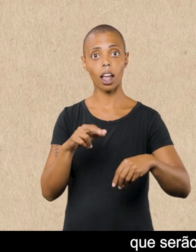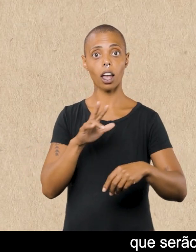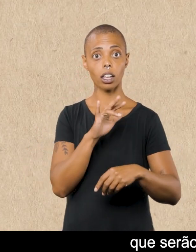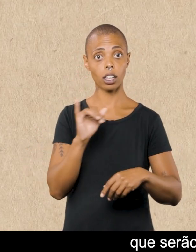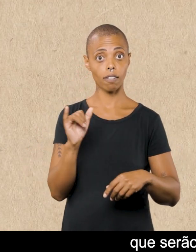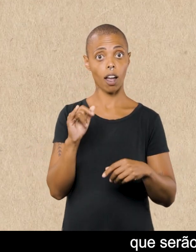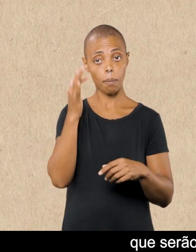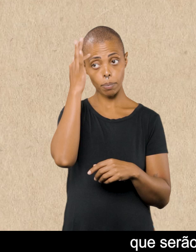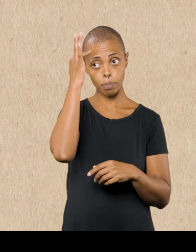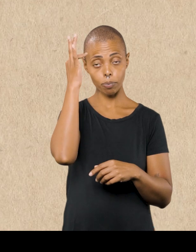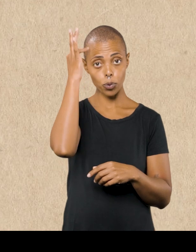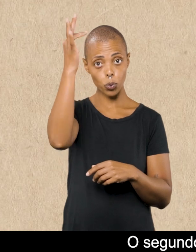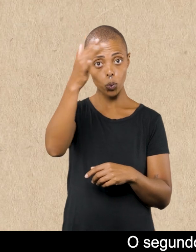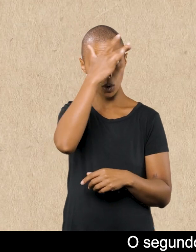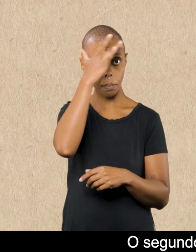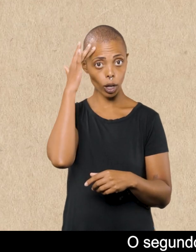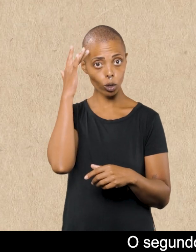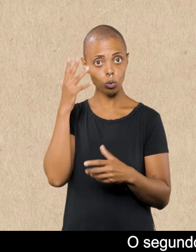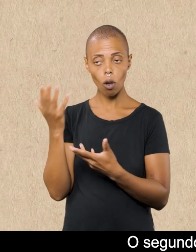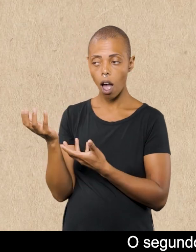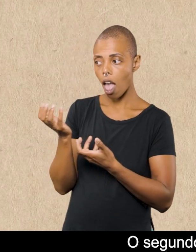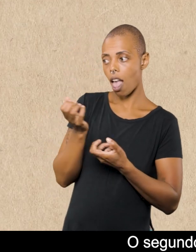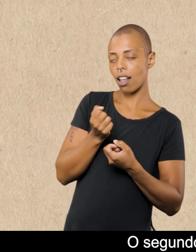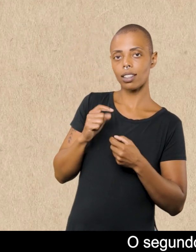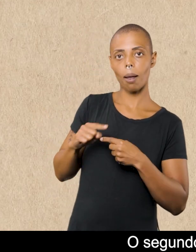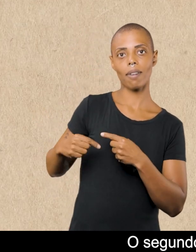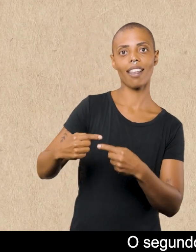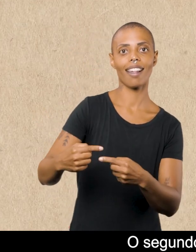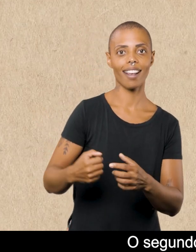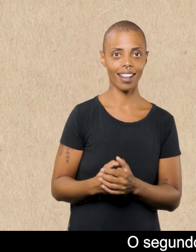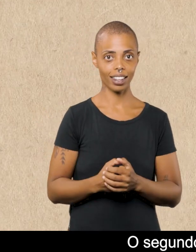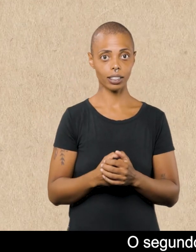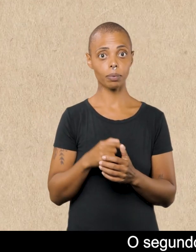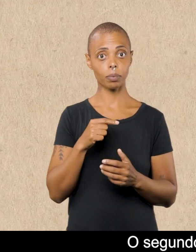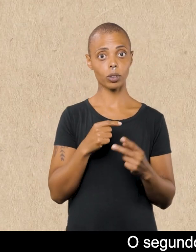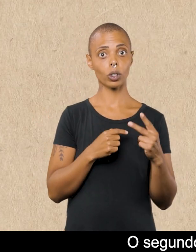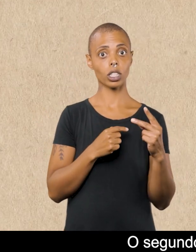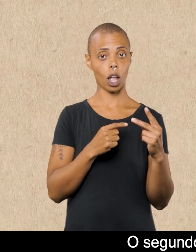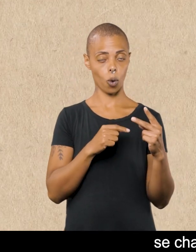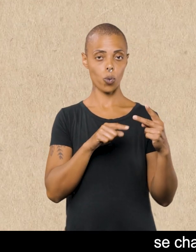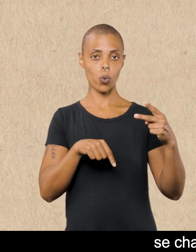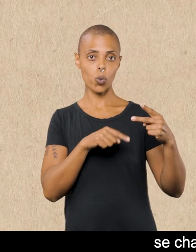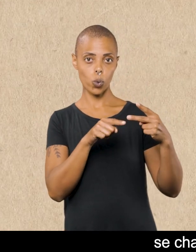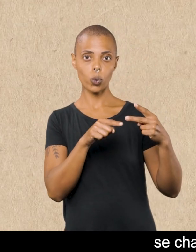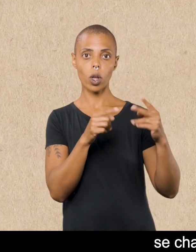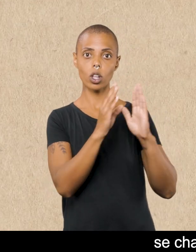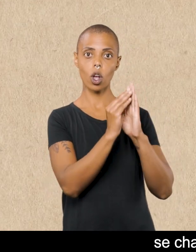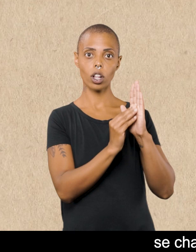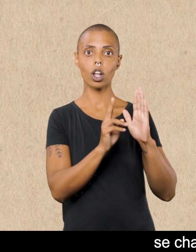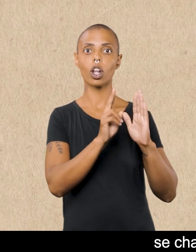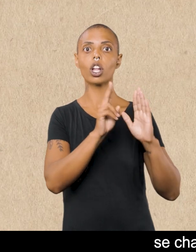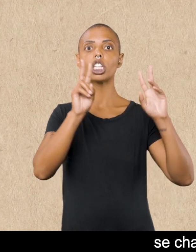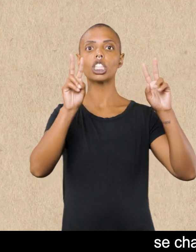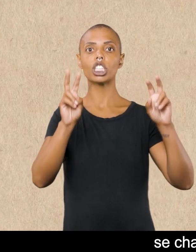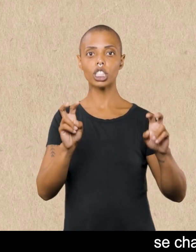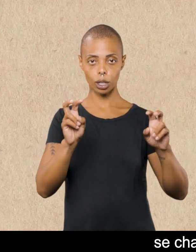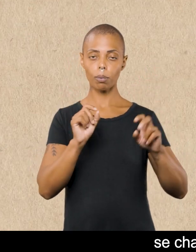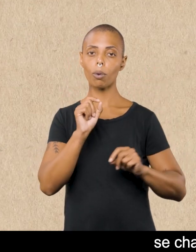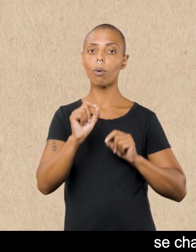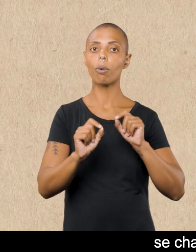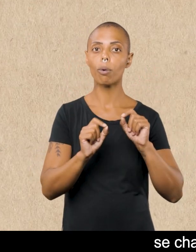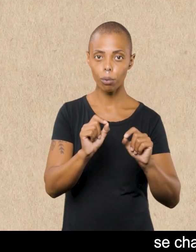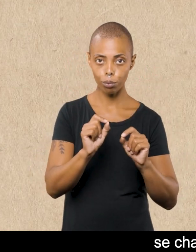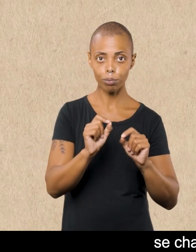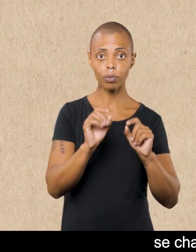das águas e terras que serão herdadas por pessoas e seres que ainda virão. O segundo trabalho deste núcleo em destaque